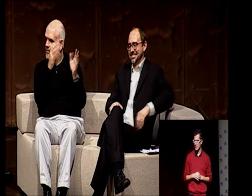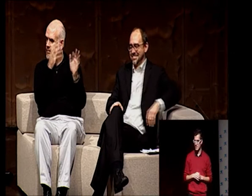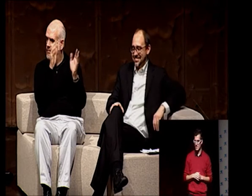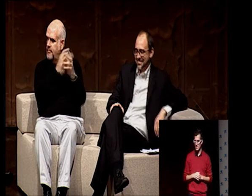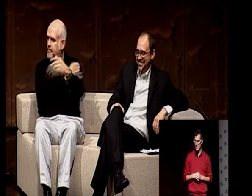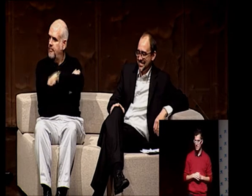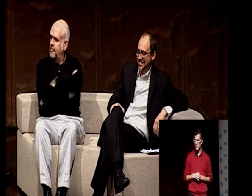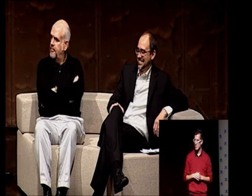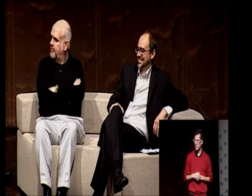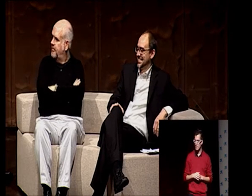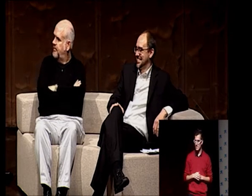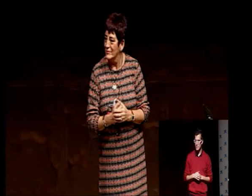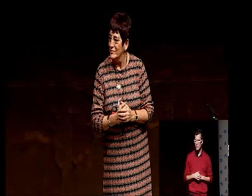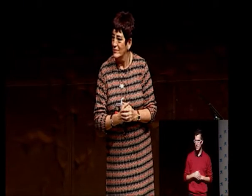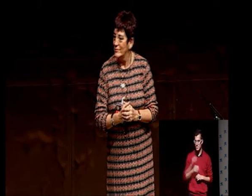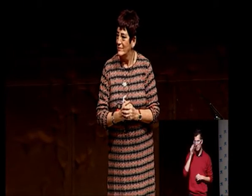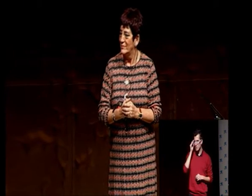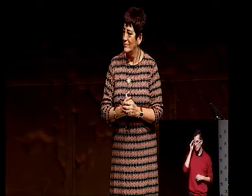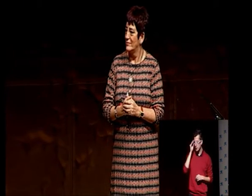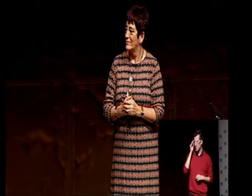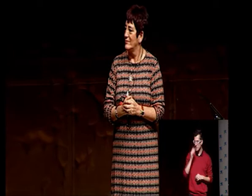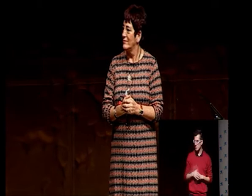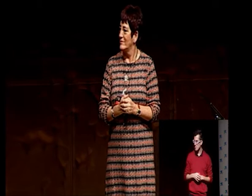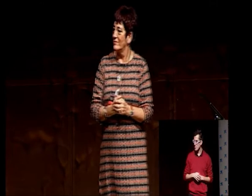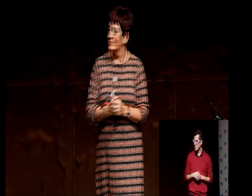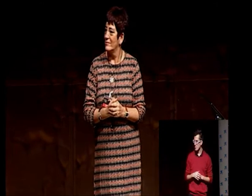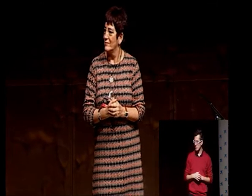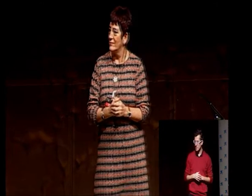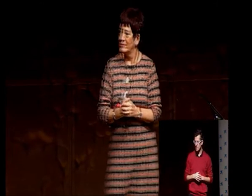vamos seguro F